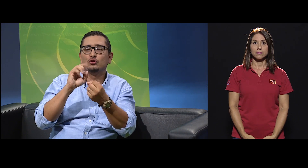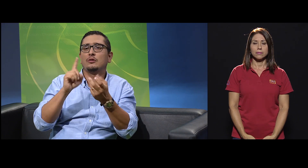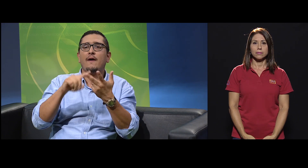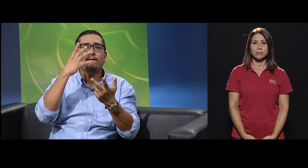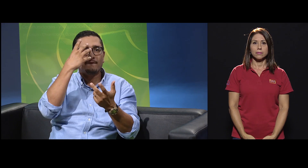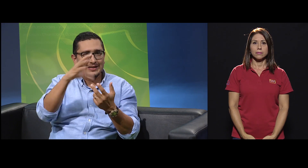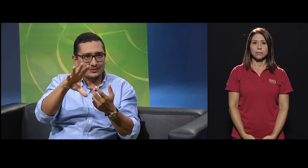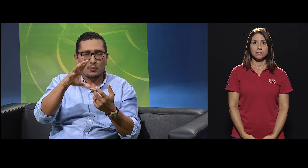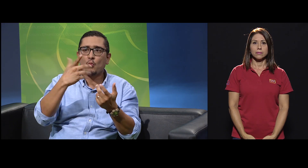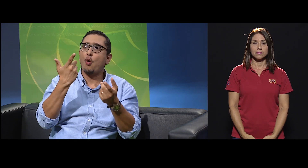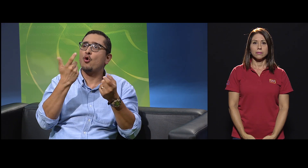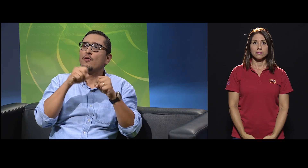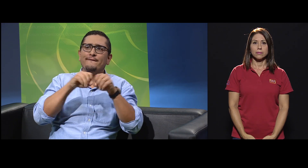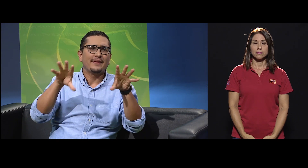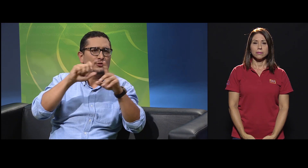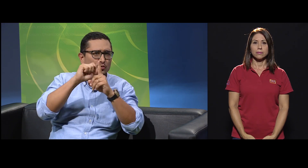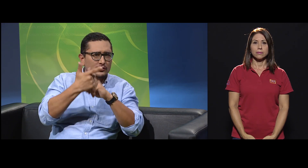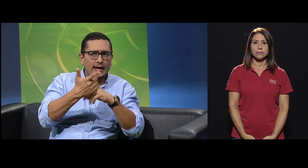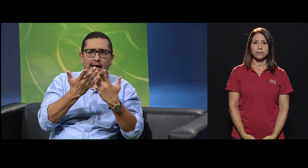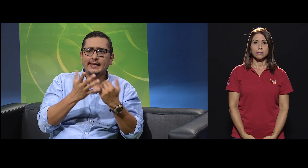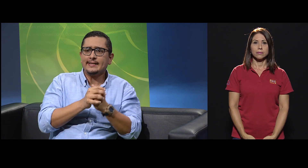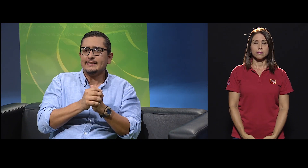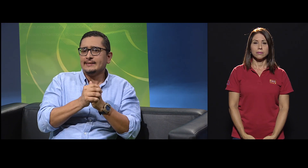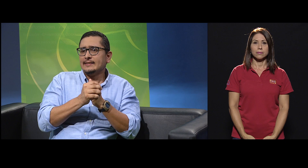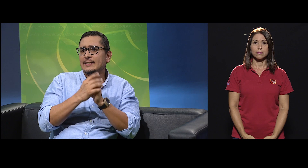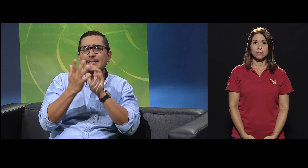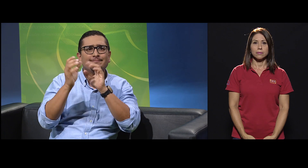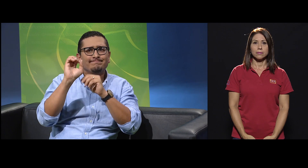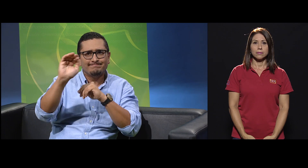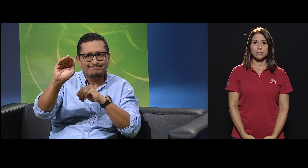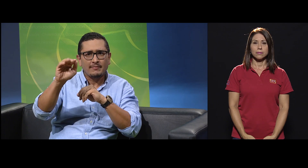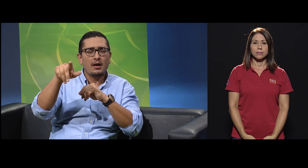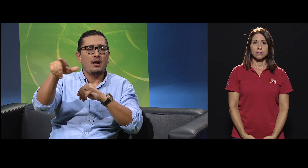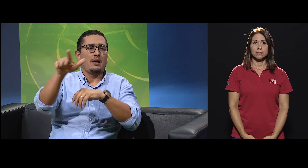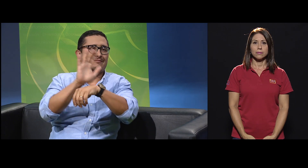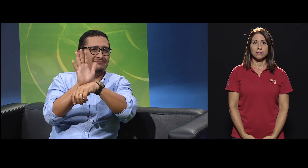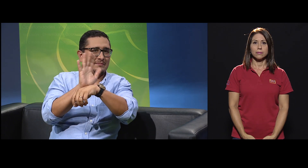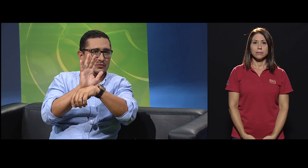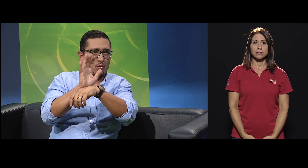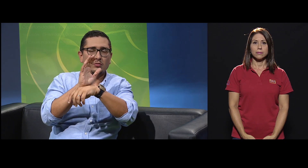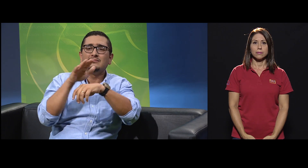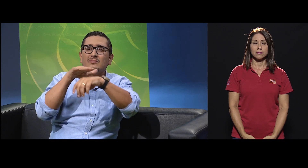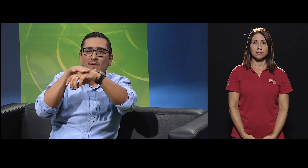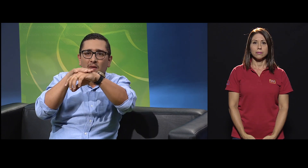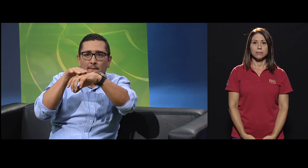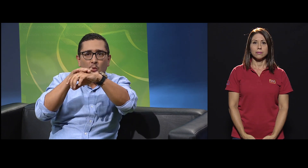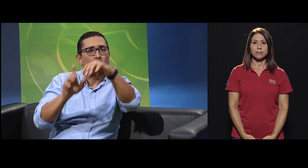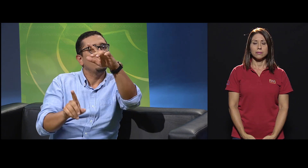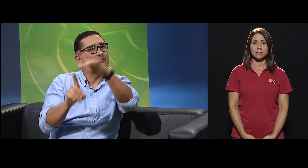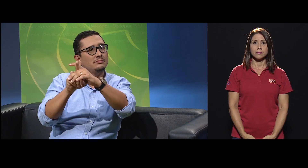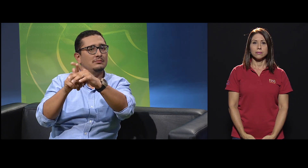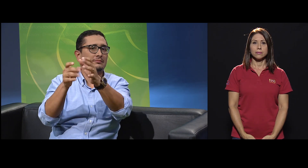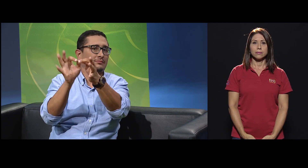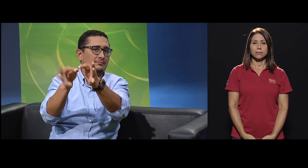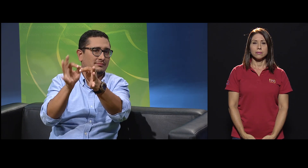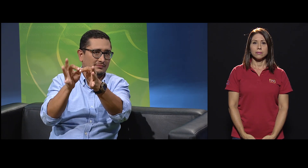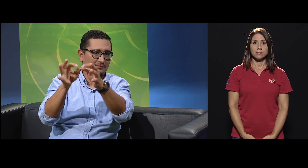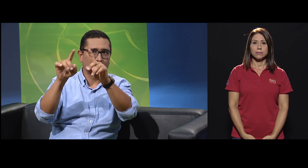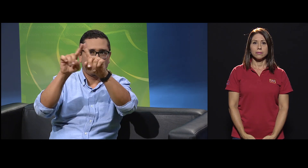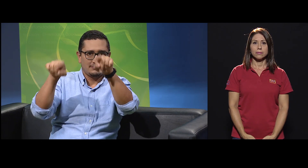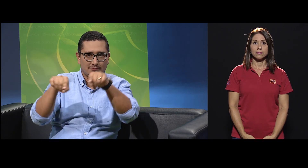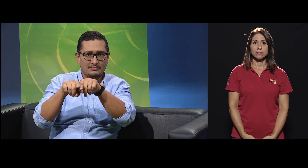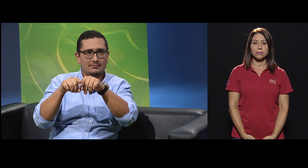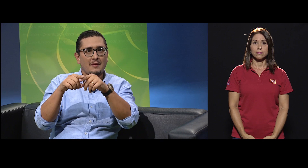televisoras, además correos electrónicos, nos hemos comunicado por redes sociales, por Facebook, y les pedimos que